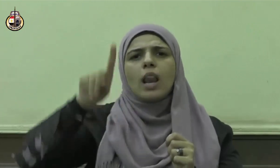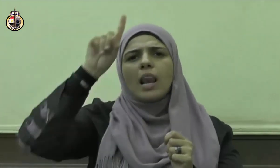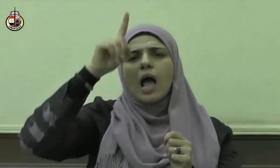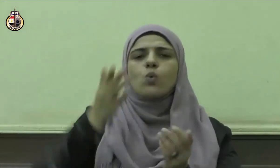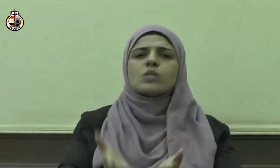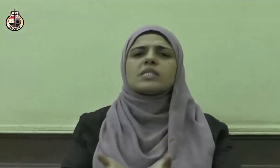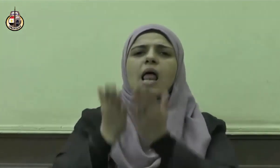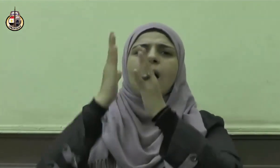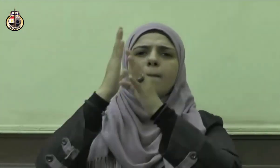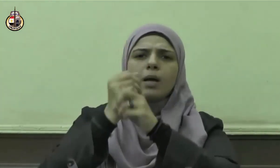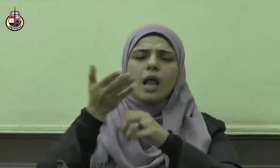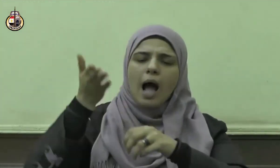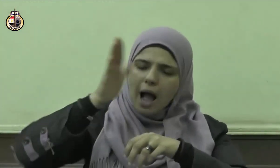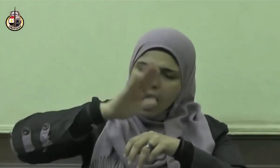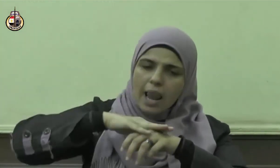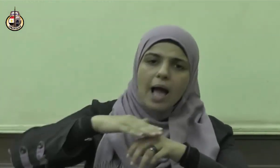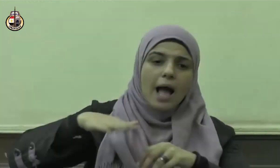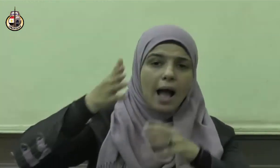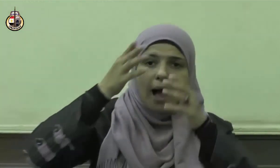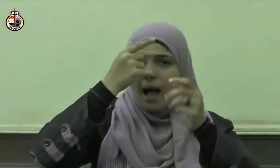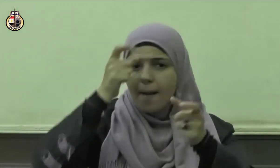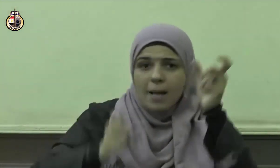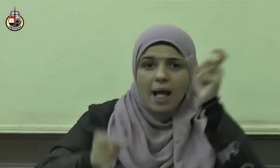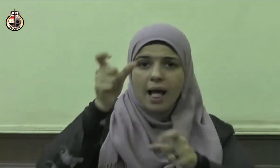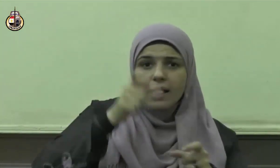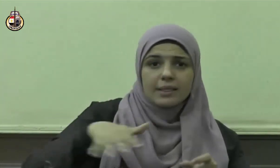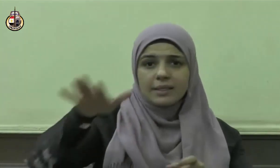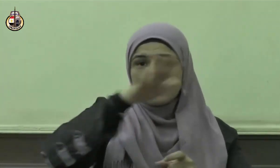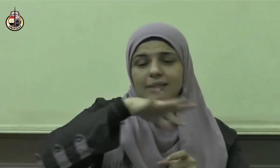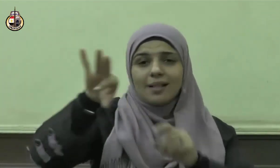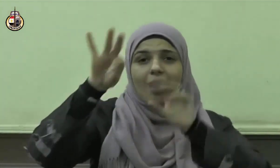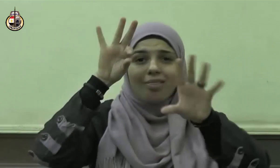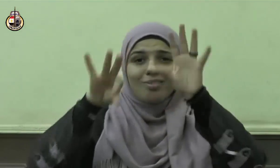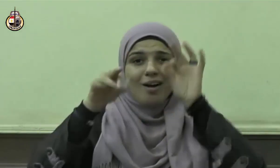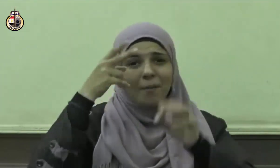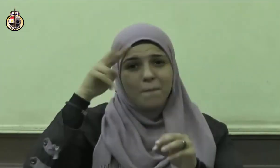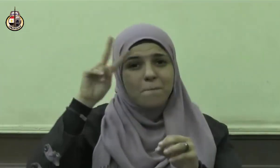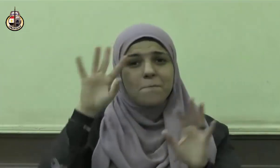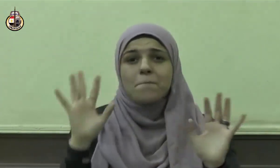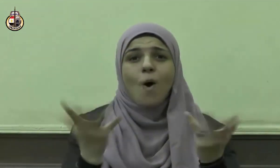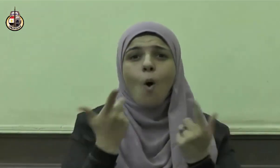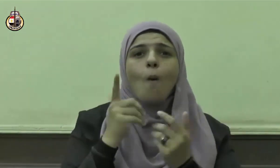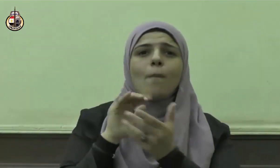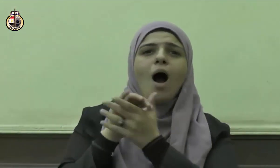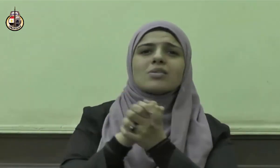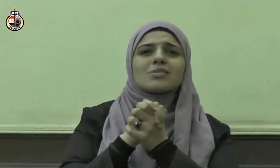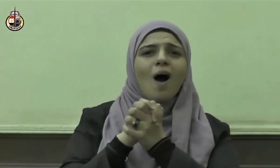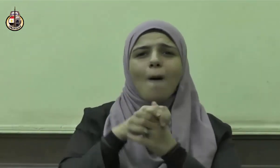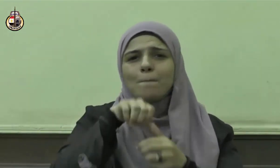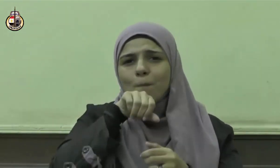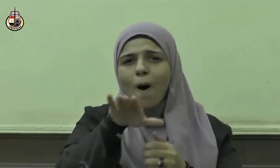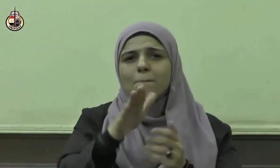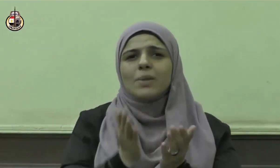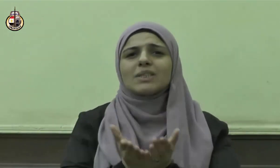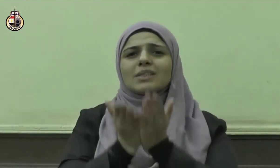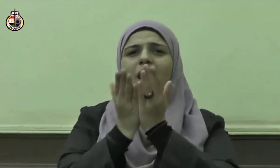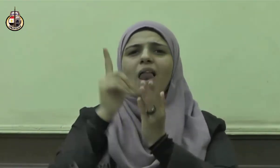على عباده الذين اصطفى، هم أصحاب محمد صلى الله عليه